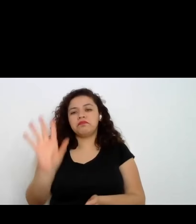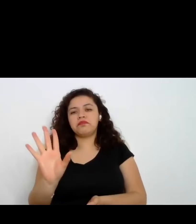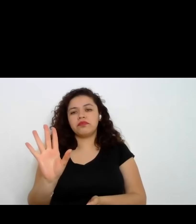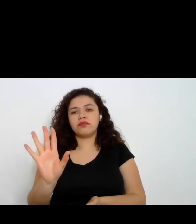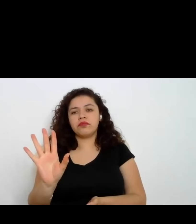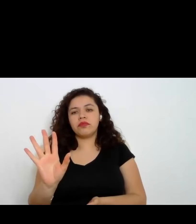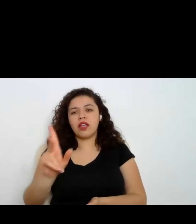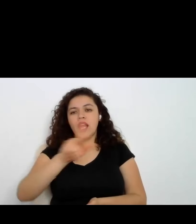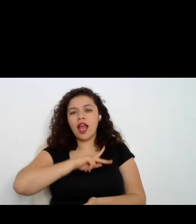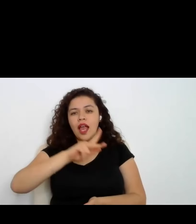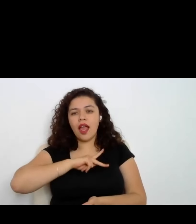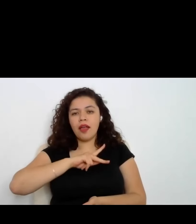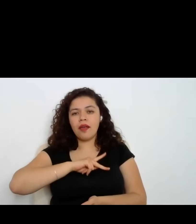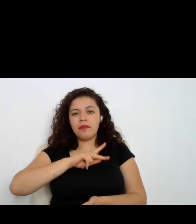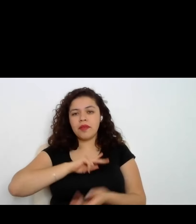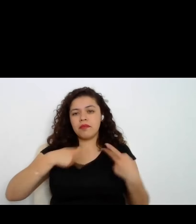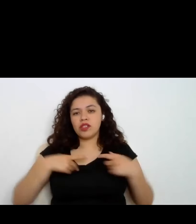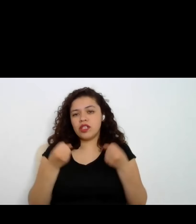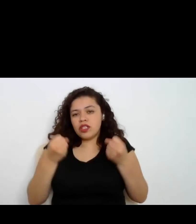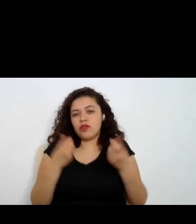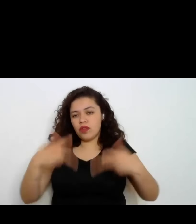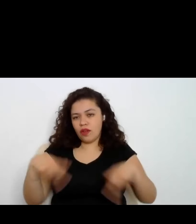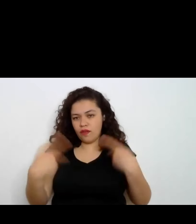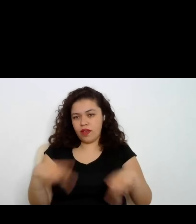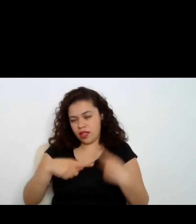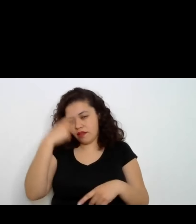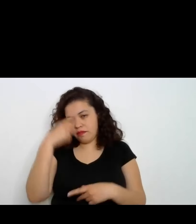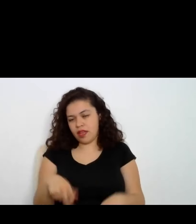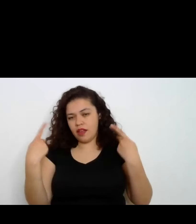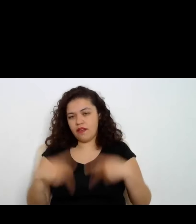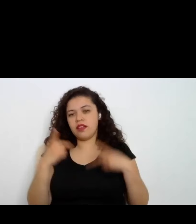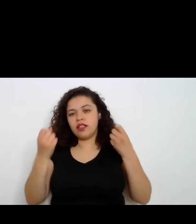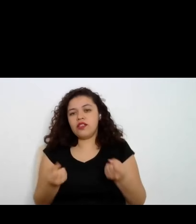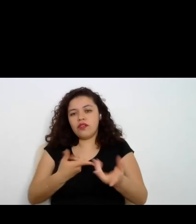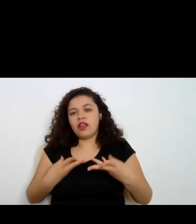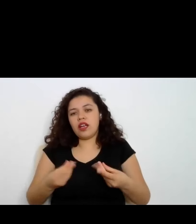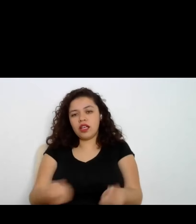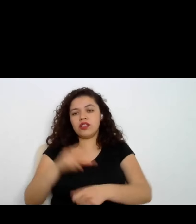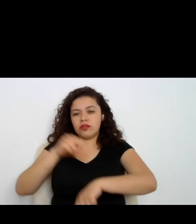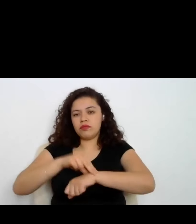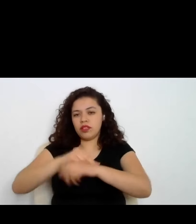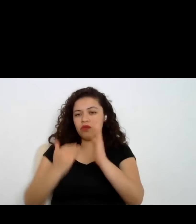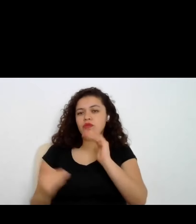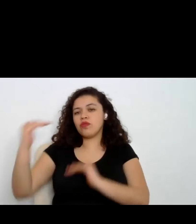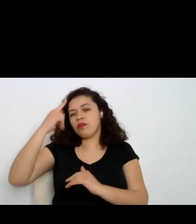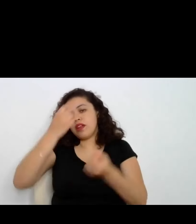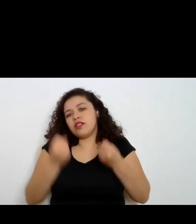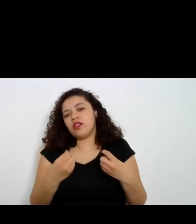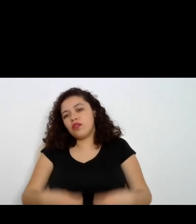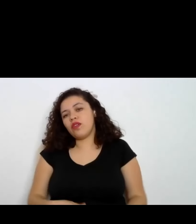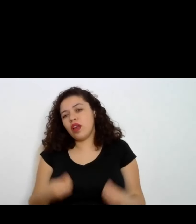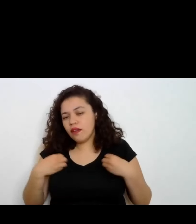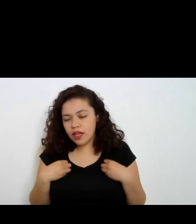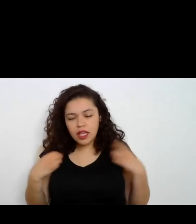mi broker de seguros para que te dé un seguro de gastos médicos mayores, para que te dé un seguro de vida, en fin,